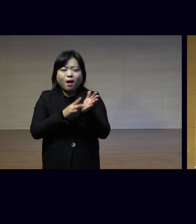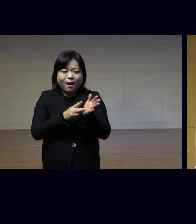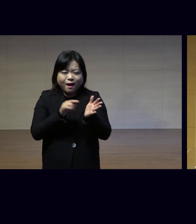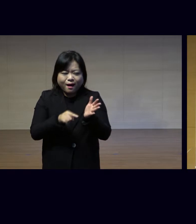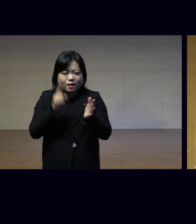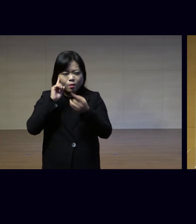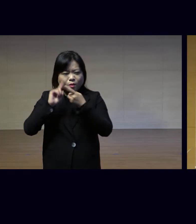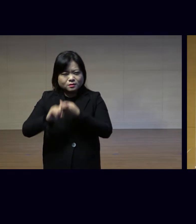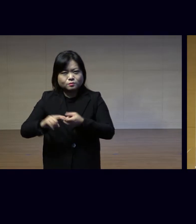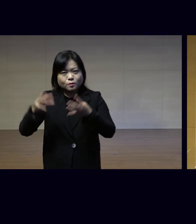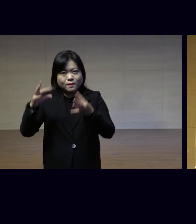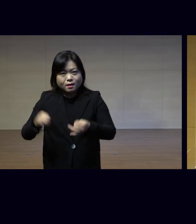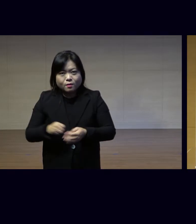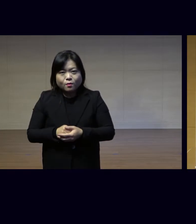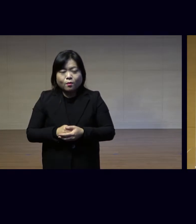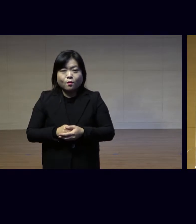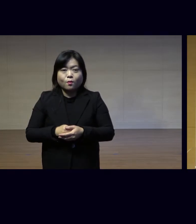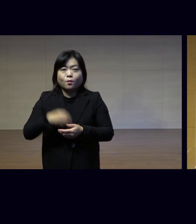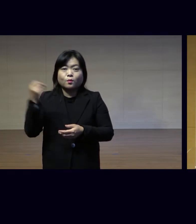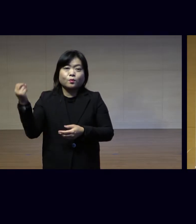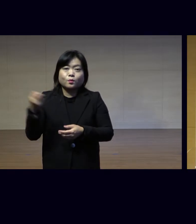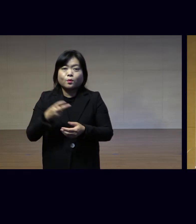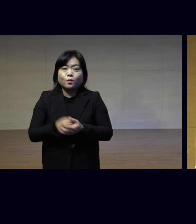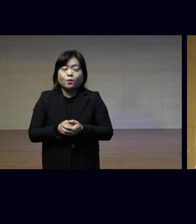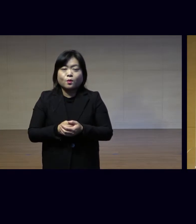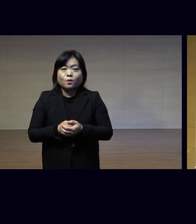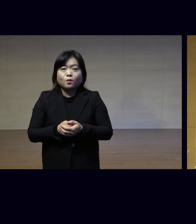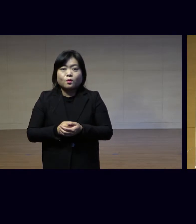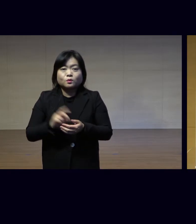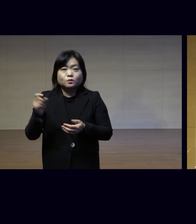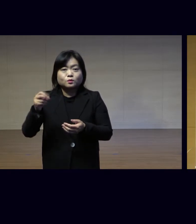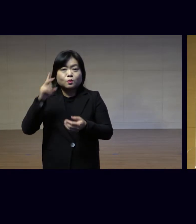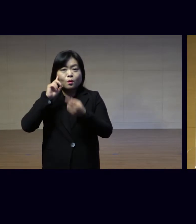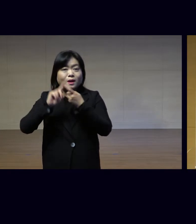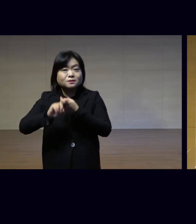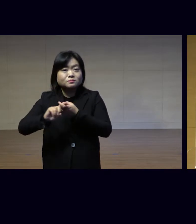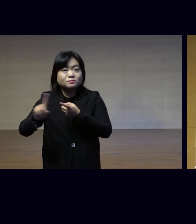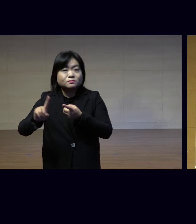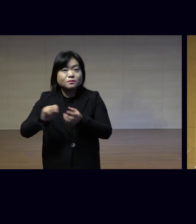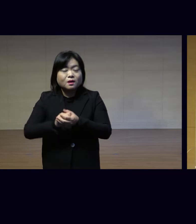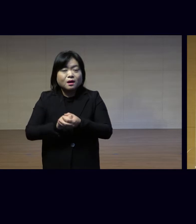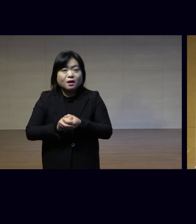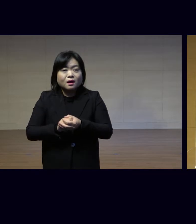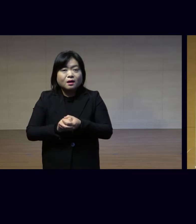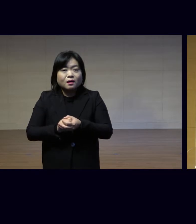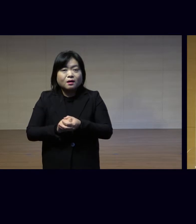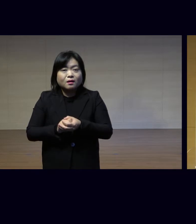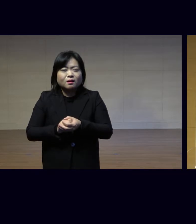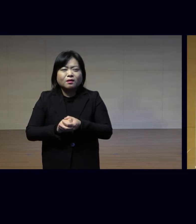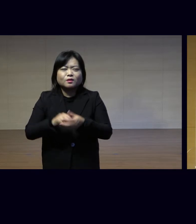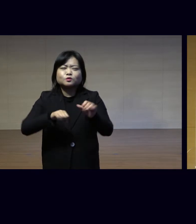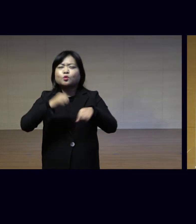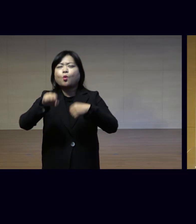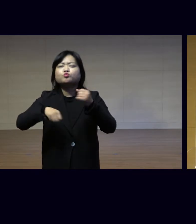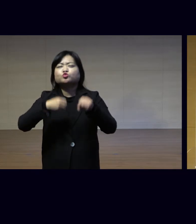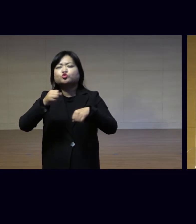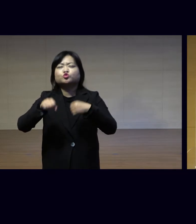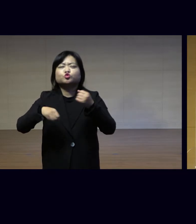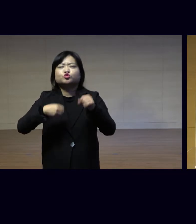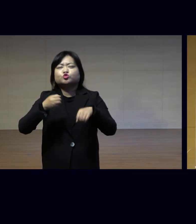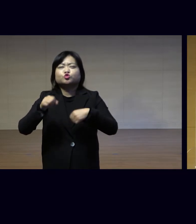화학에 관심이 많았고 그 다음에 그거에 관심이 많았어요. 또 마니티즘 아니말이라고 해서 동물